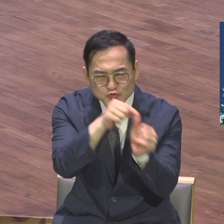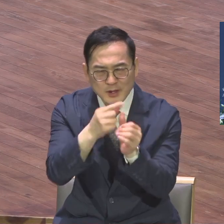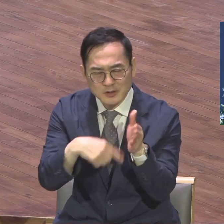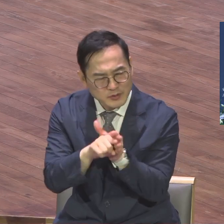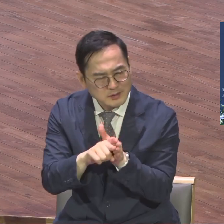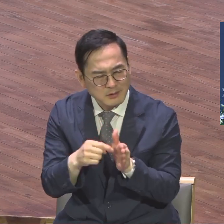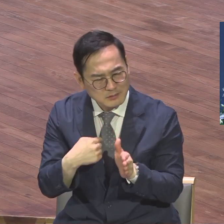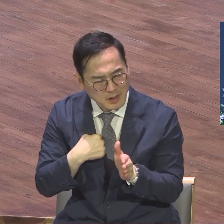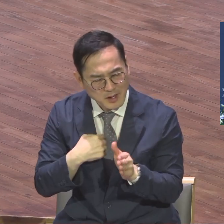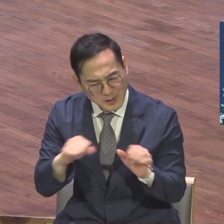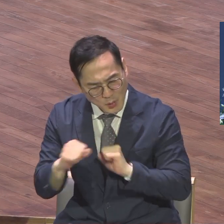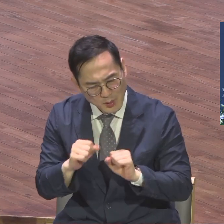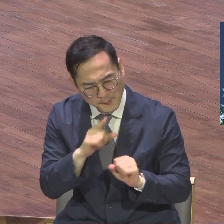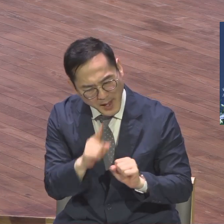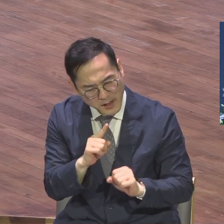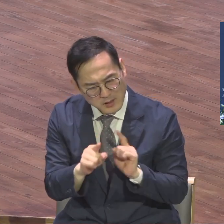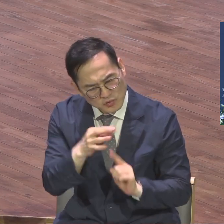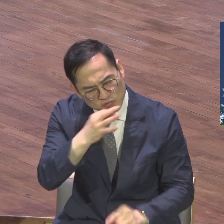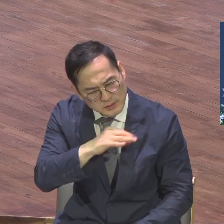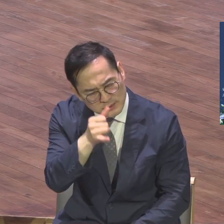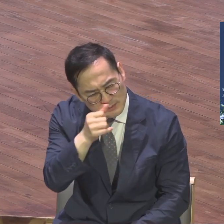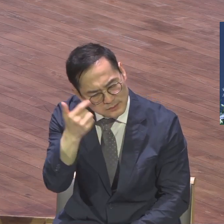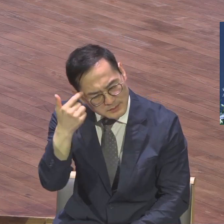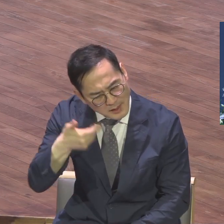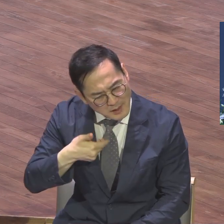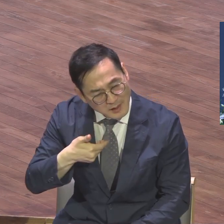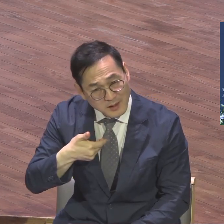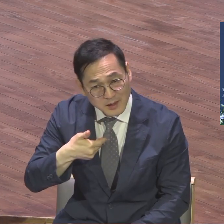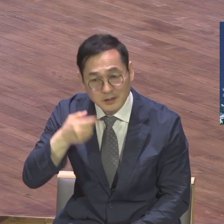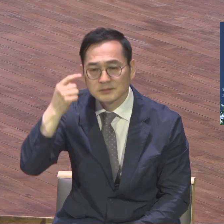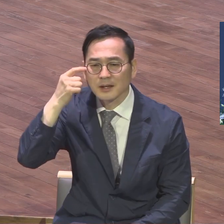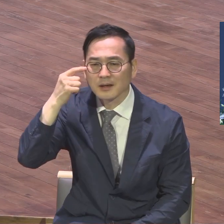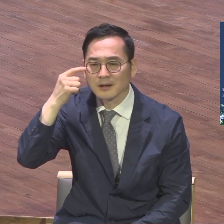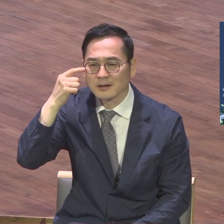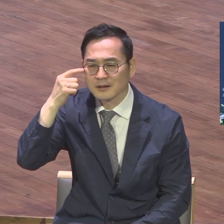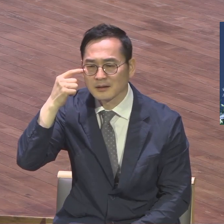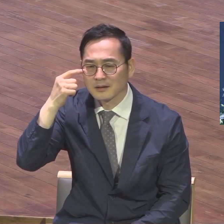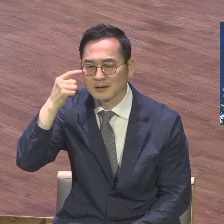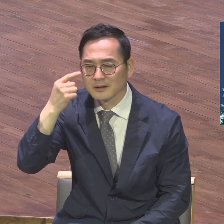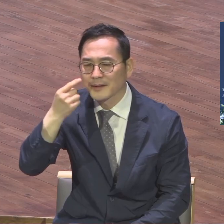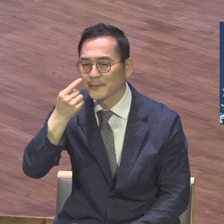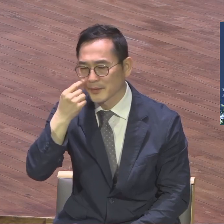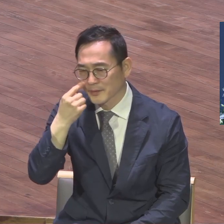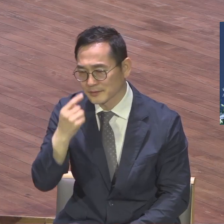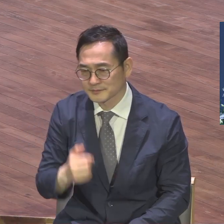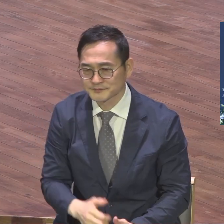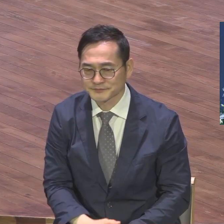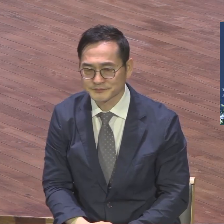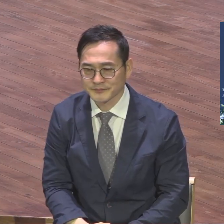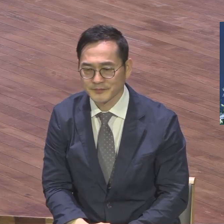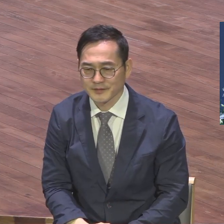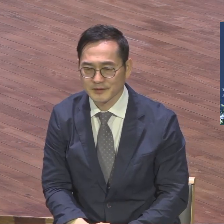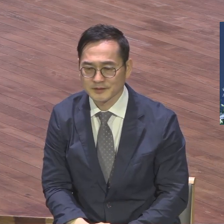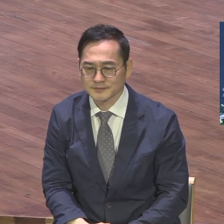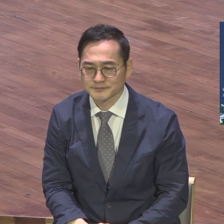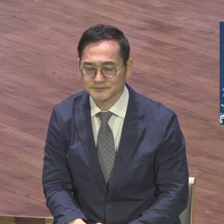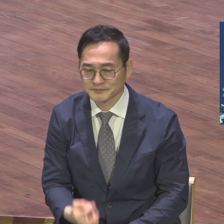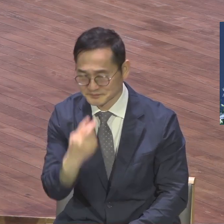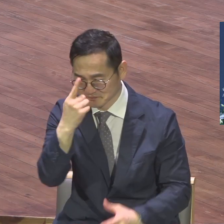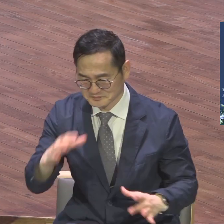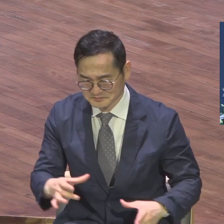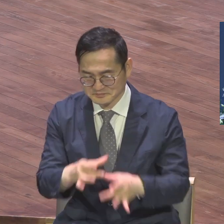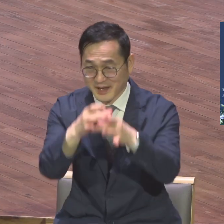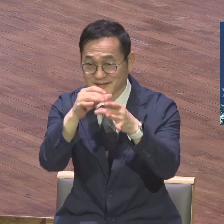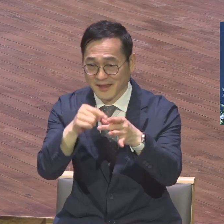선택이지요. 그래서 여러분은 이 그리스도의 망대를 여러분의 삶의 현장에서